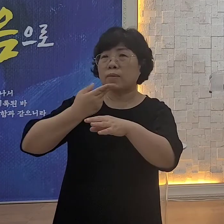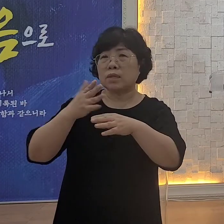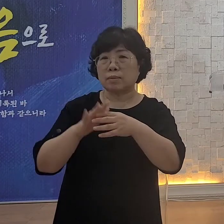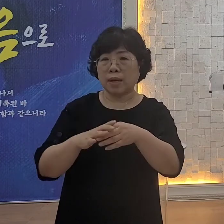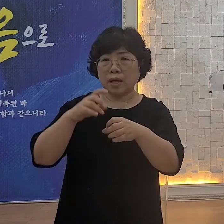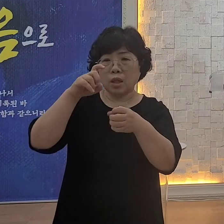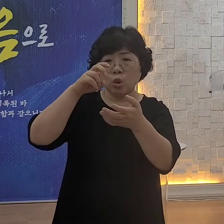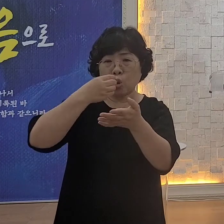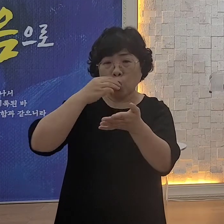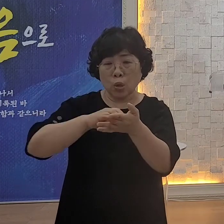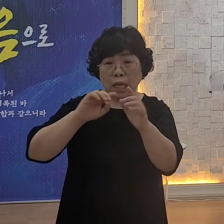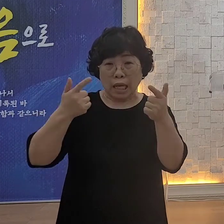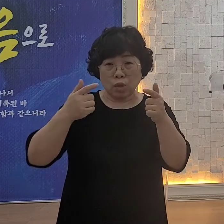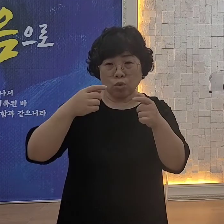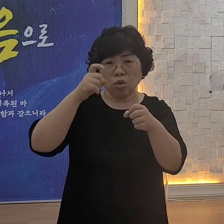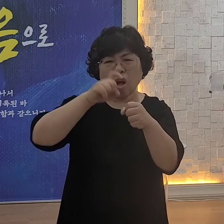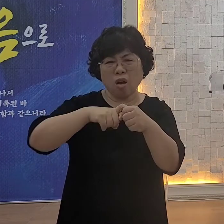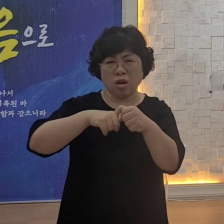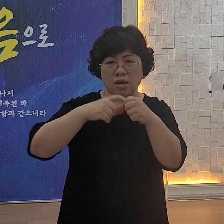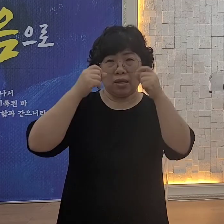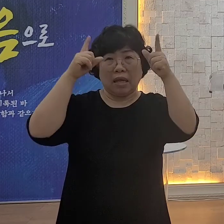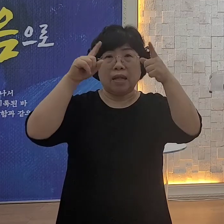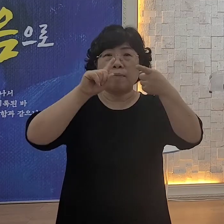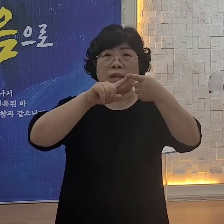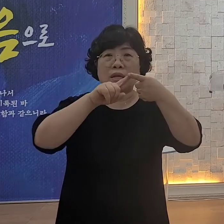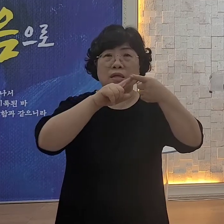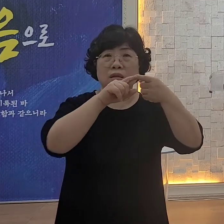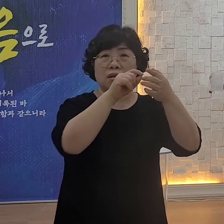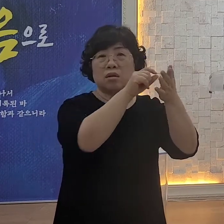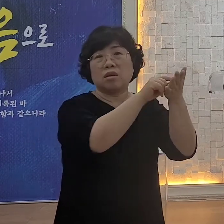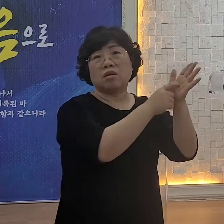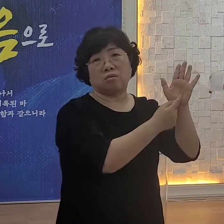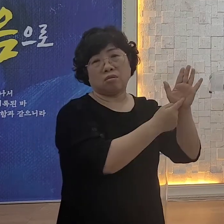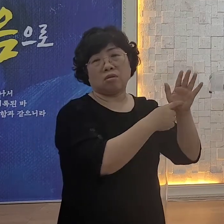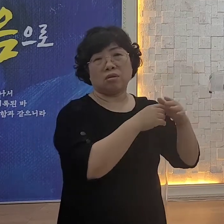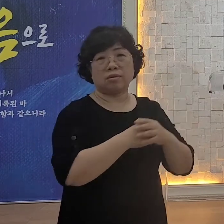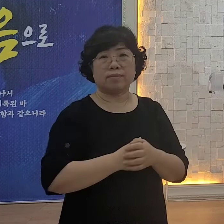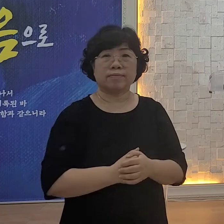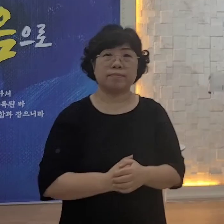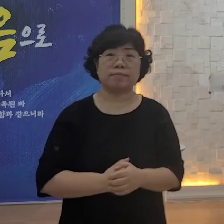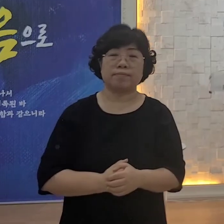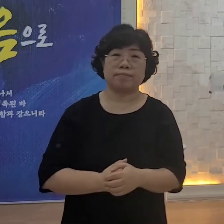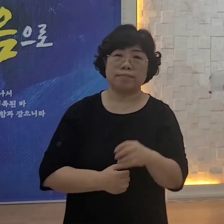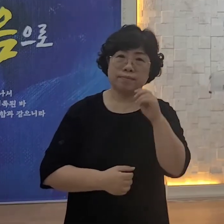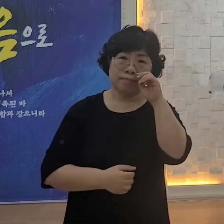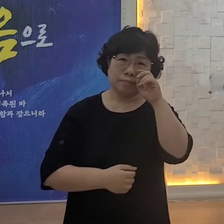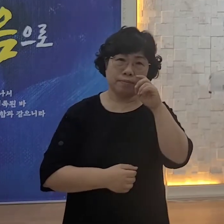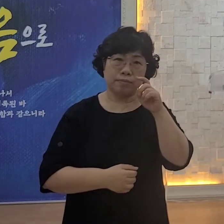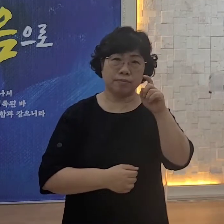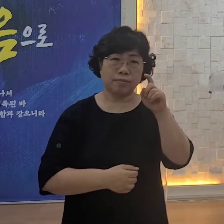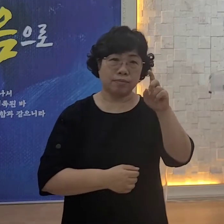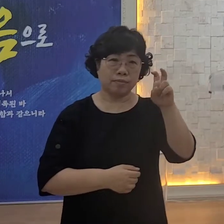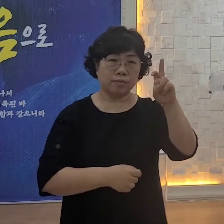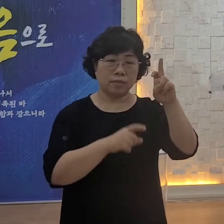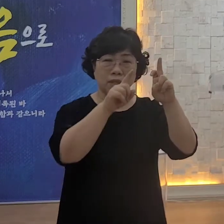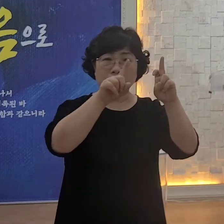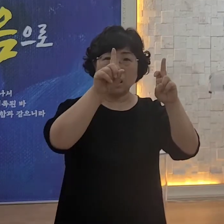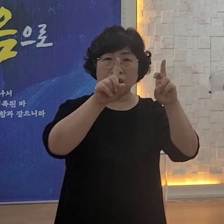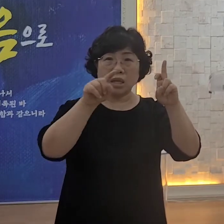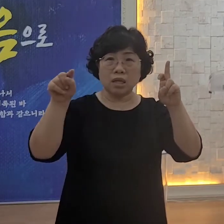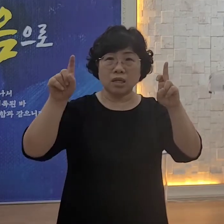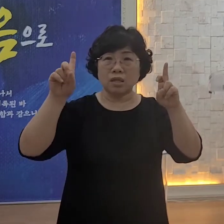이게 1절에서 10절까지인데 길지만 꼭 필요한 본문입니다. 12장